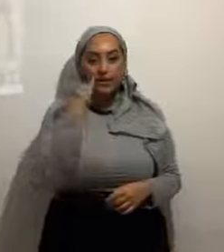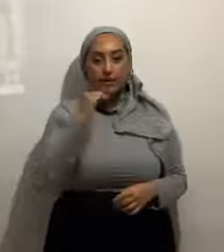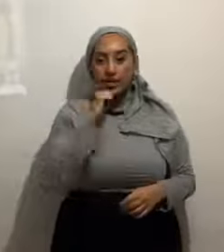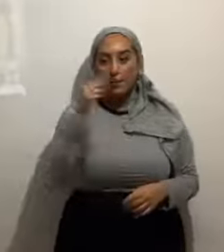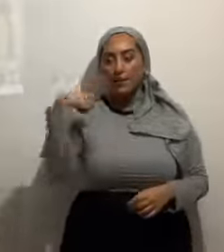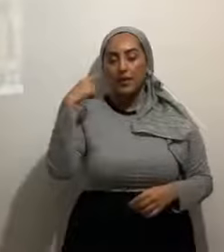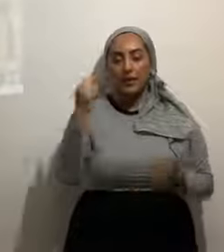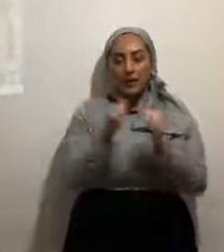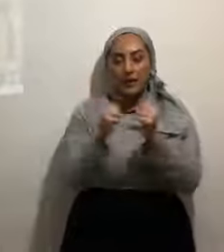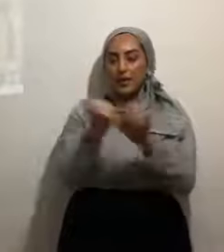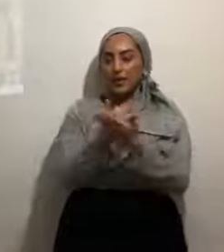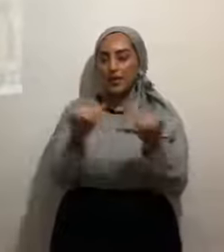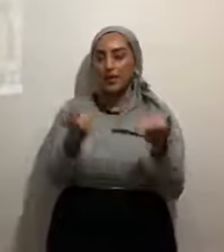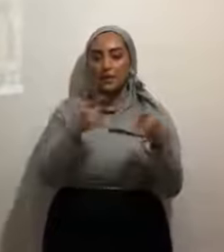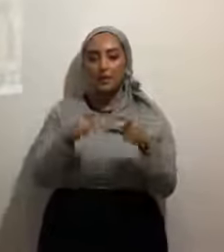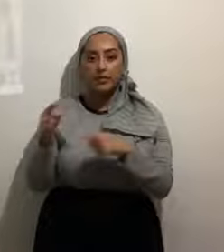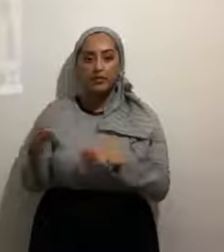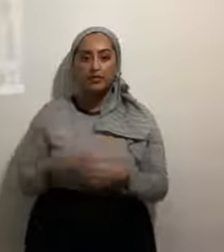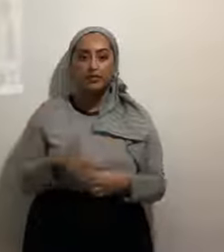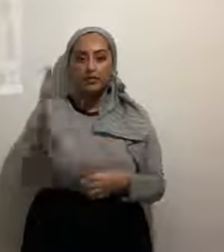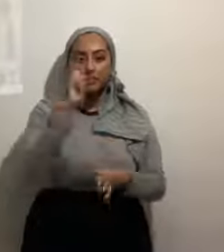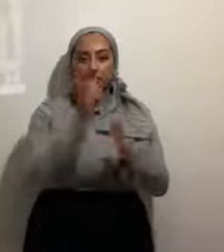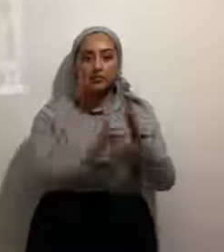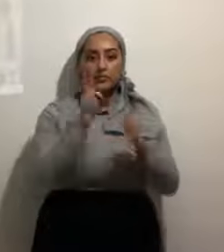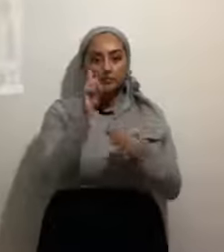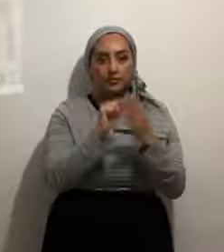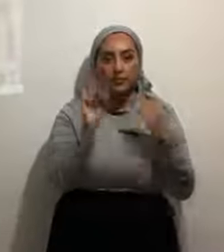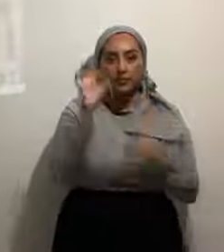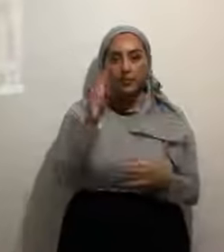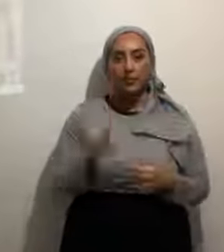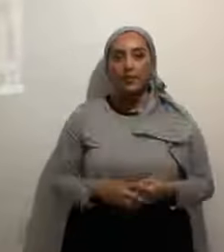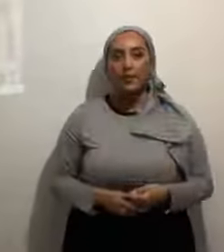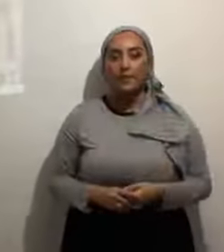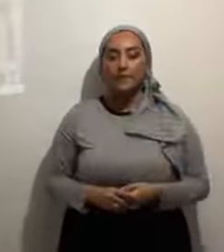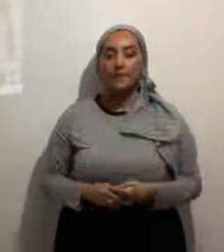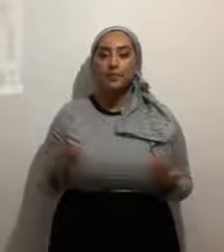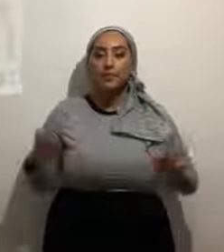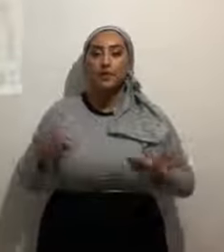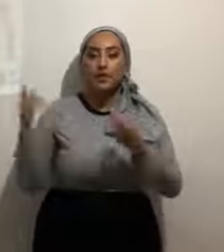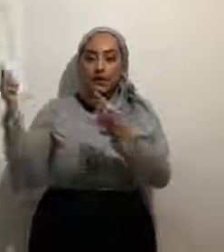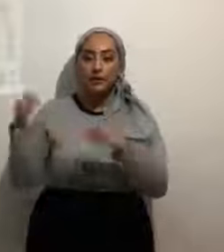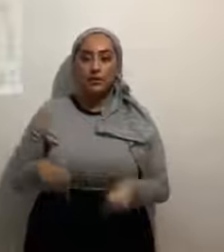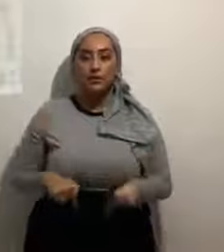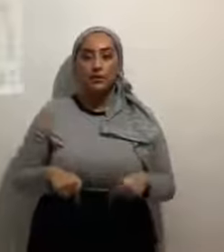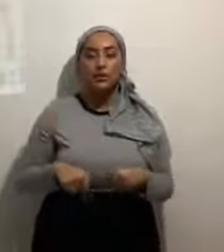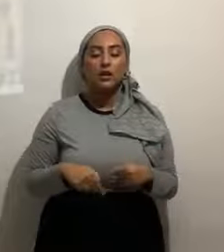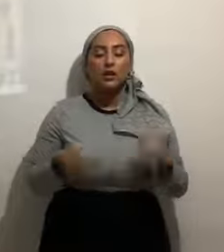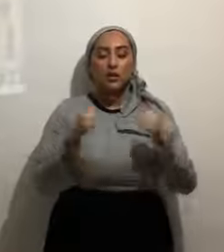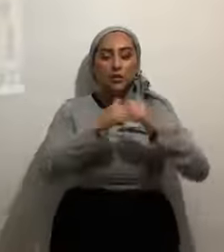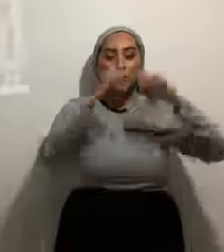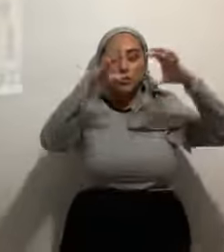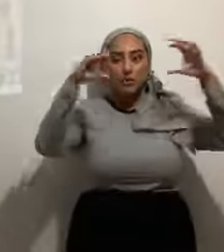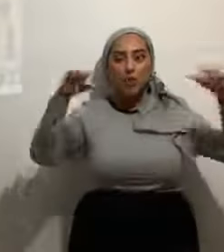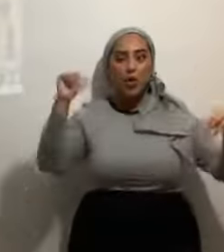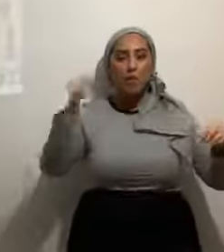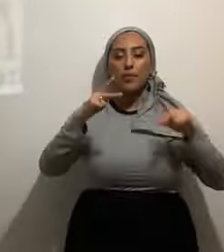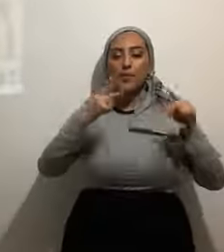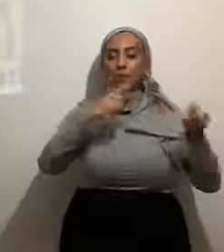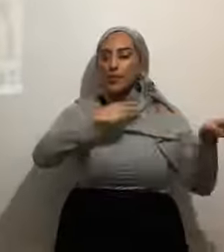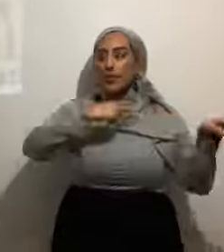con todo lo que está pasando. Apocalipsis 1:7. He aquí que viene con las nubes y todo ojo le verá. Y los